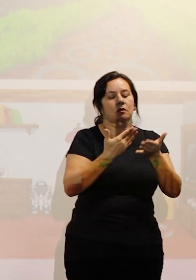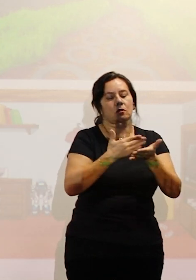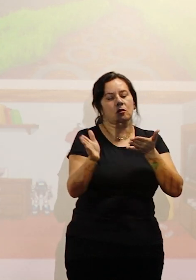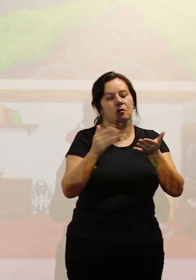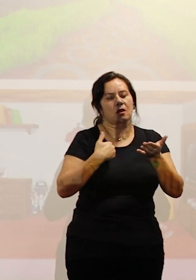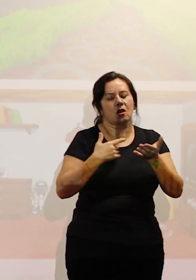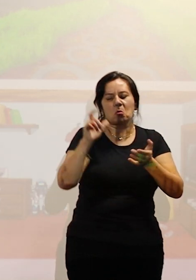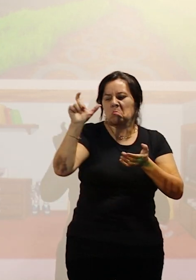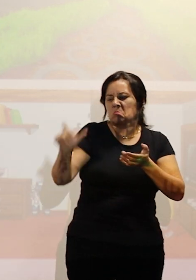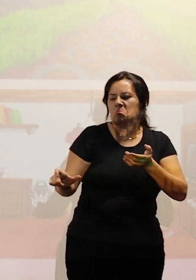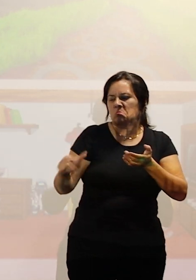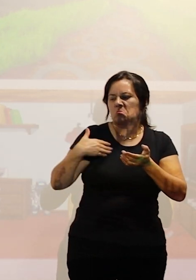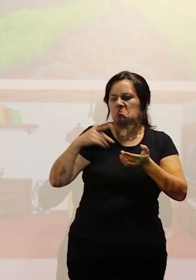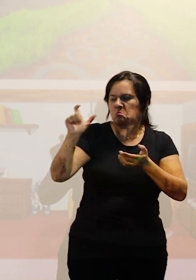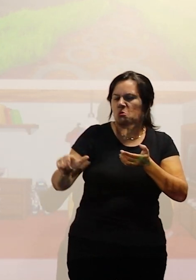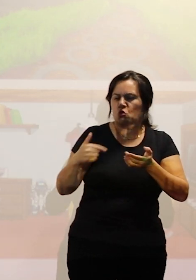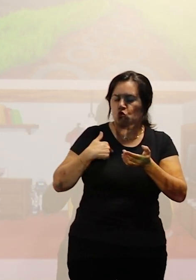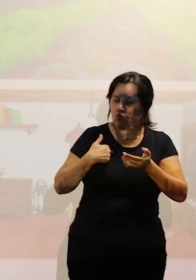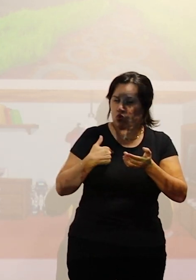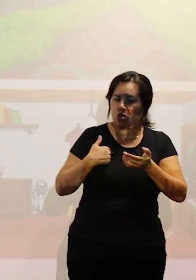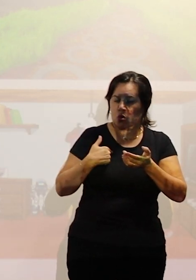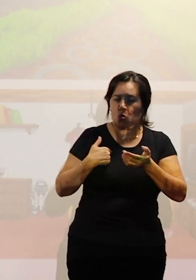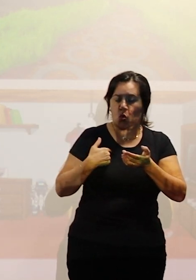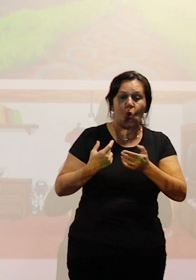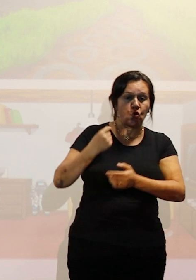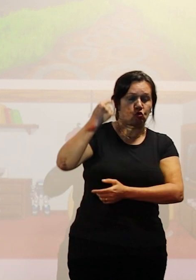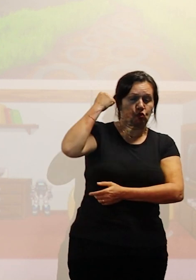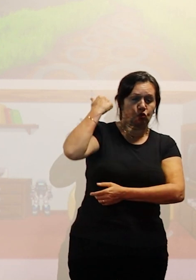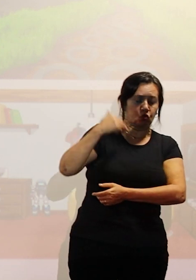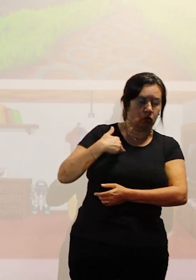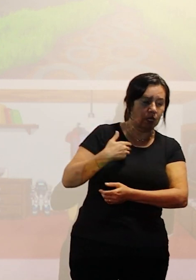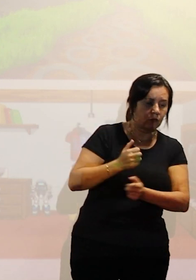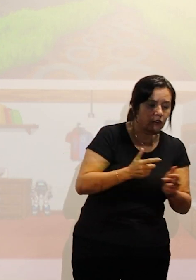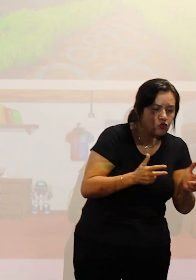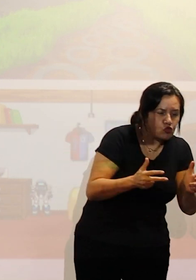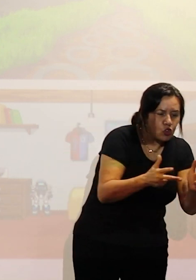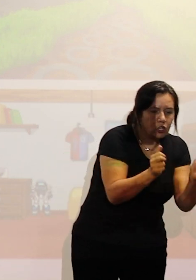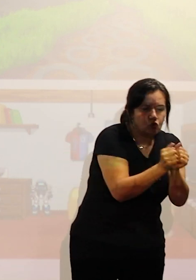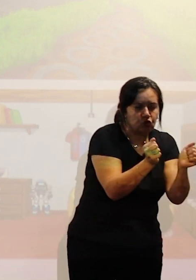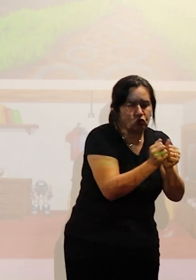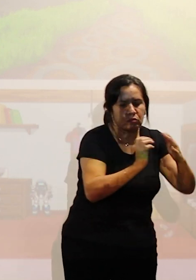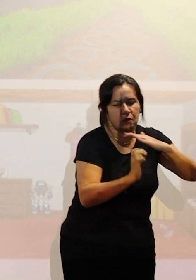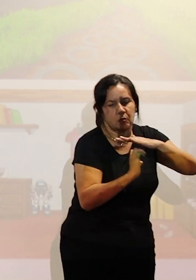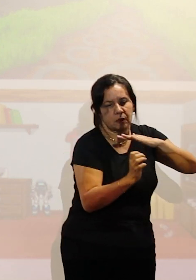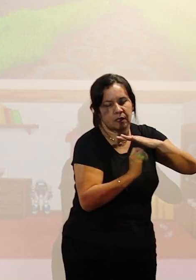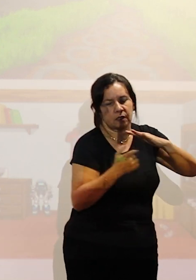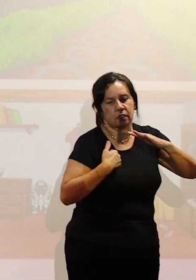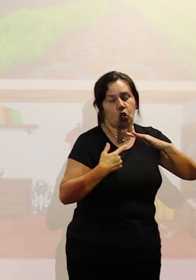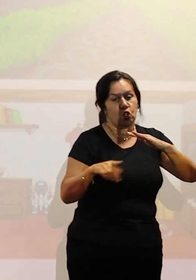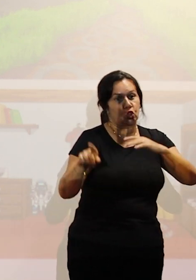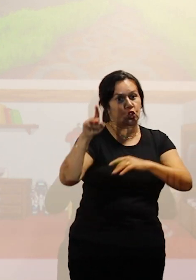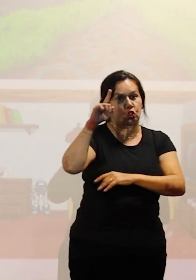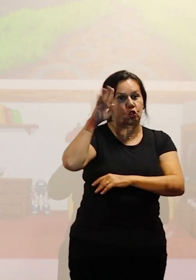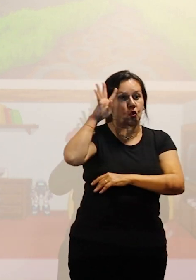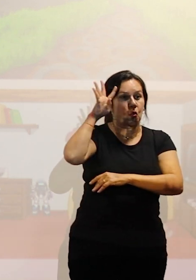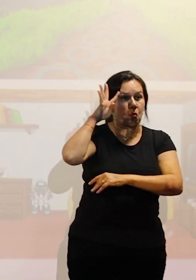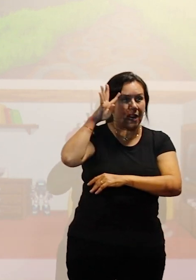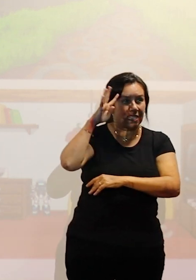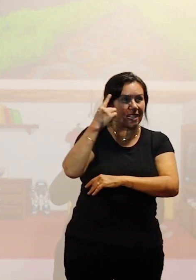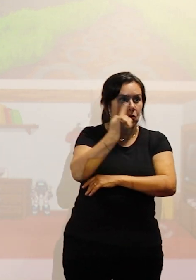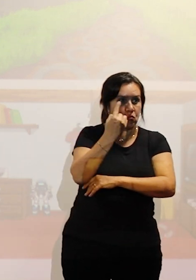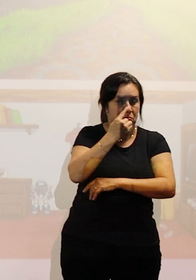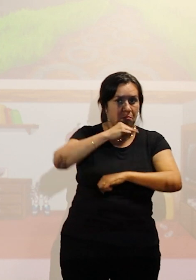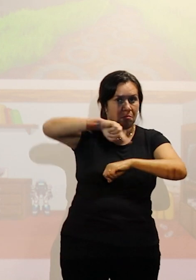essa pessoa. Então, eu sou a pessoa que todo dia, por exemplo, estava jogando Among Us com o pessoal da empresa. A gente tem, toda quarta-feira, a gente tem 1 hora de